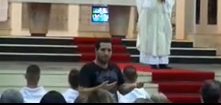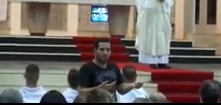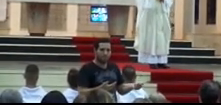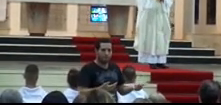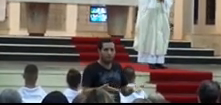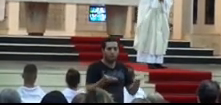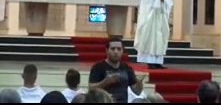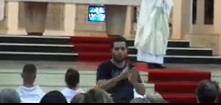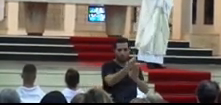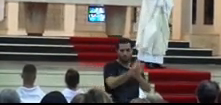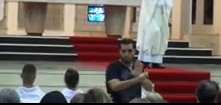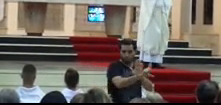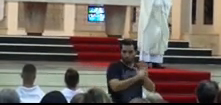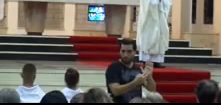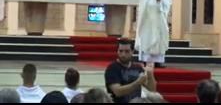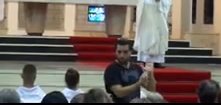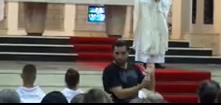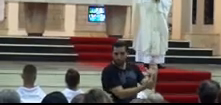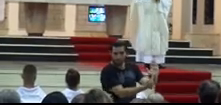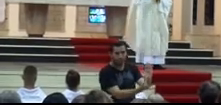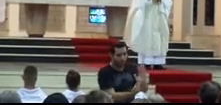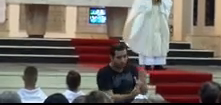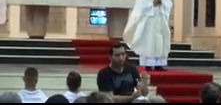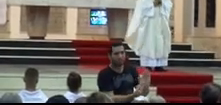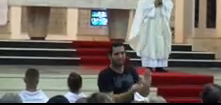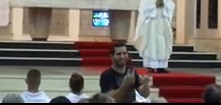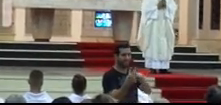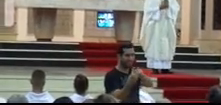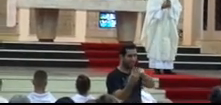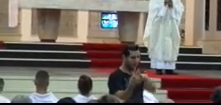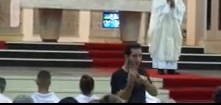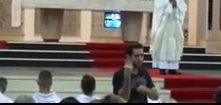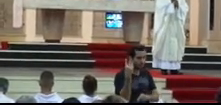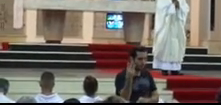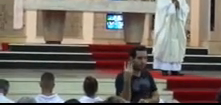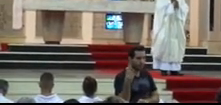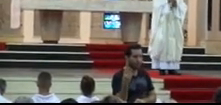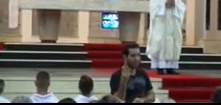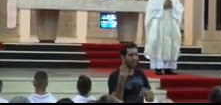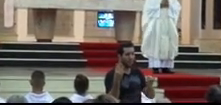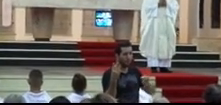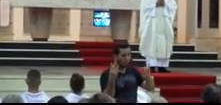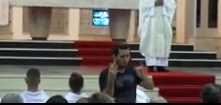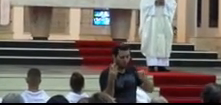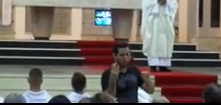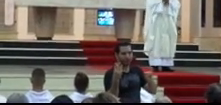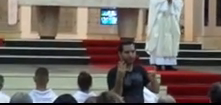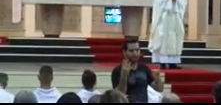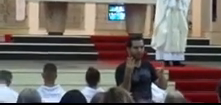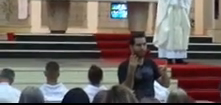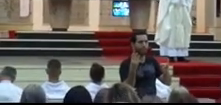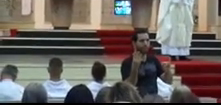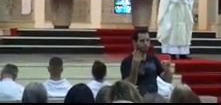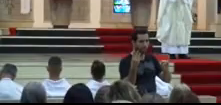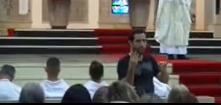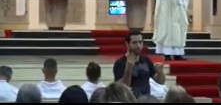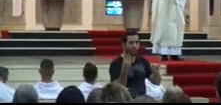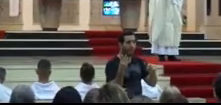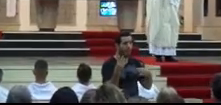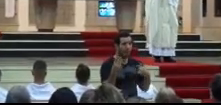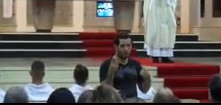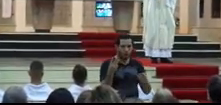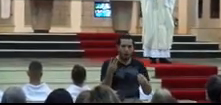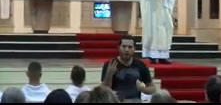de hoje nos apresenta três cenários muito importantes e significativos para a nossa